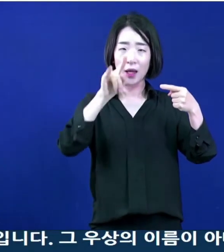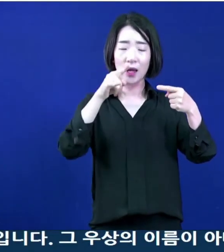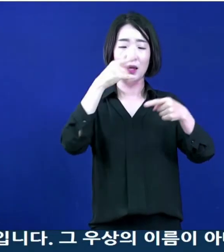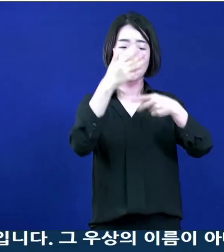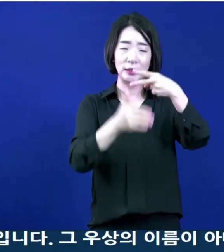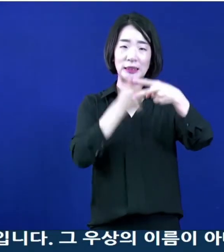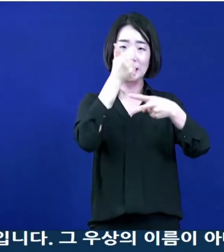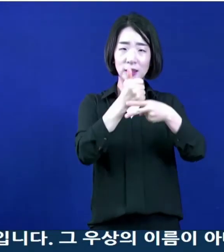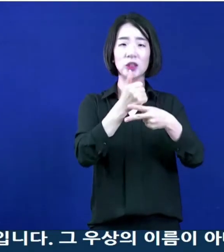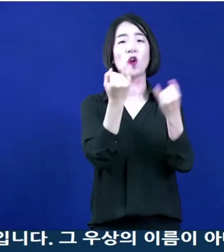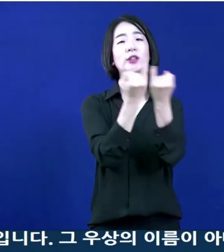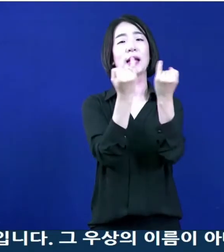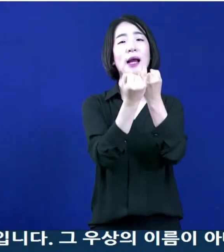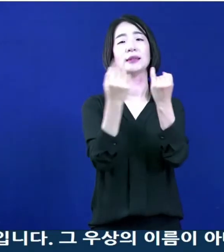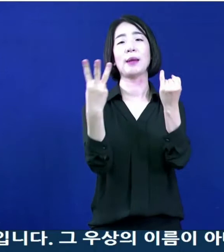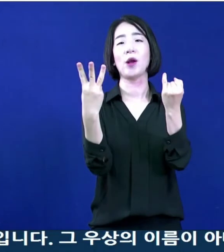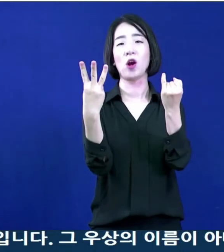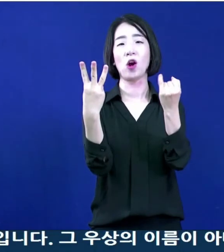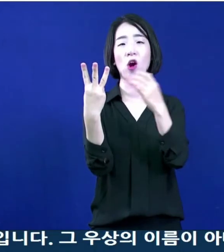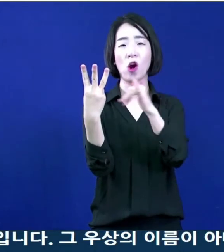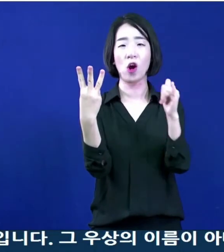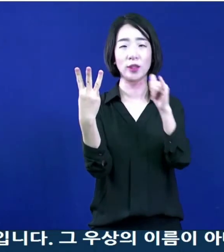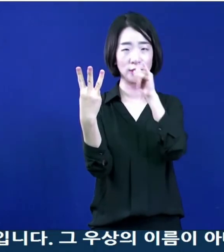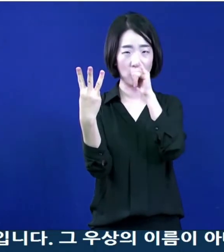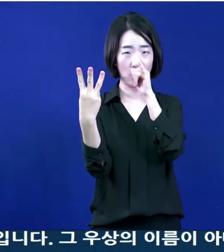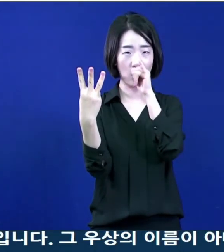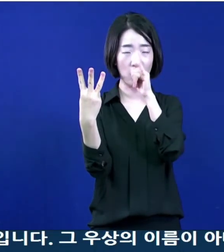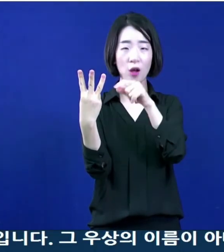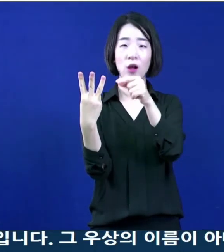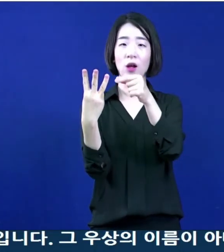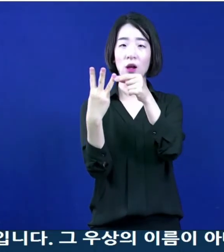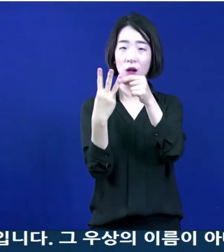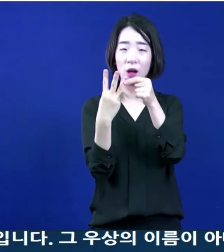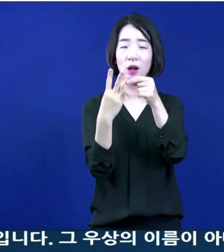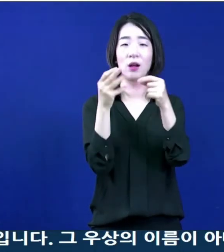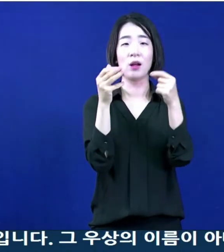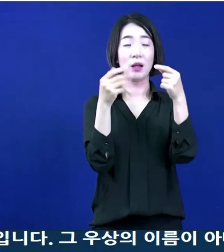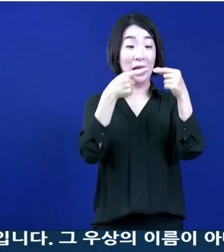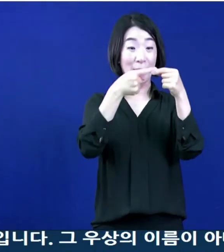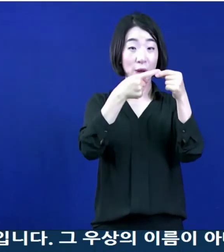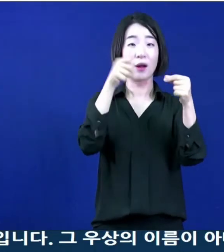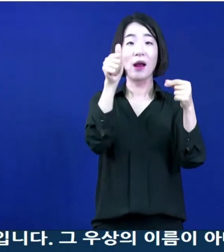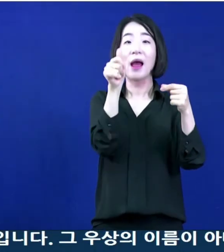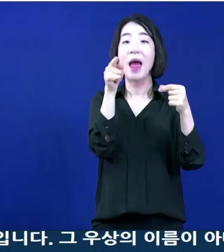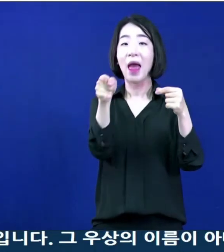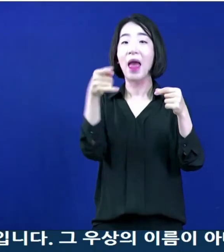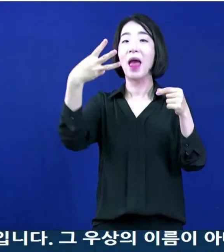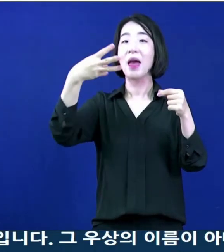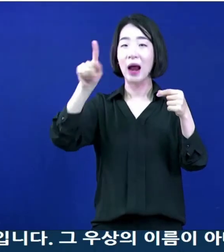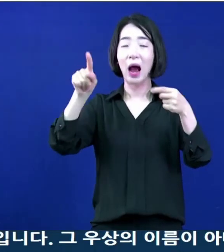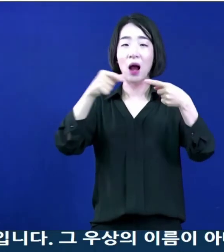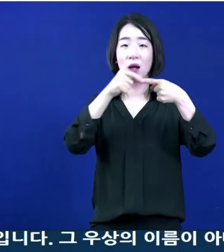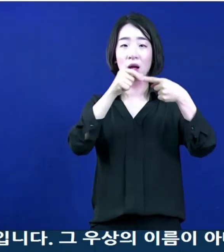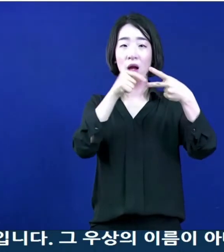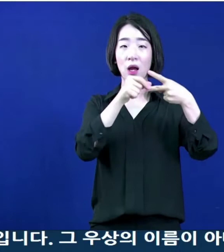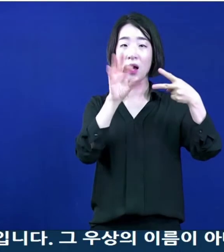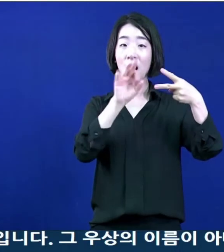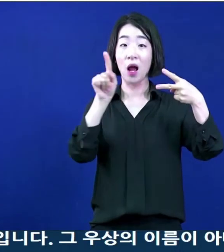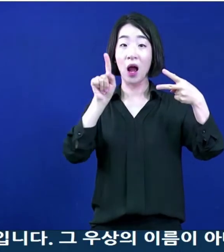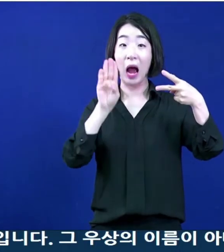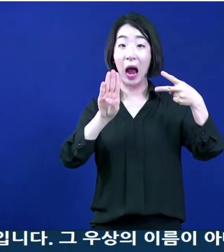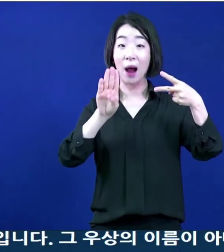여신이 셋 있어요. 제가 이름을 알려드릴게요. 헤라라는 신이 있고, 아프로디테라는 신이 있고,